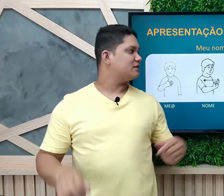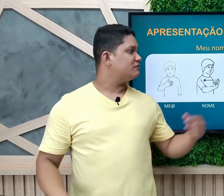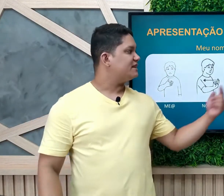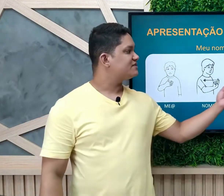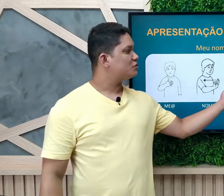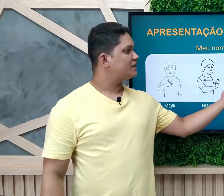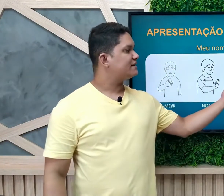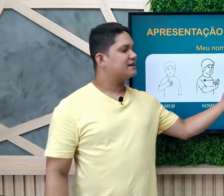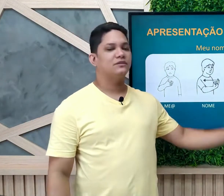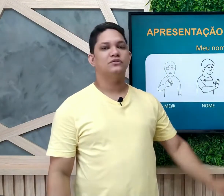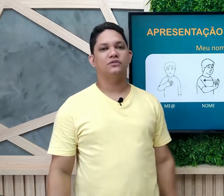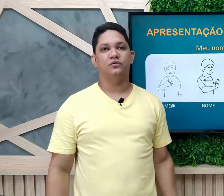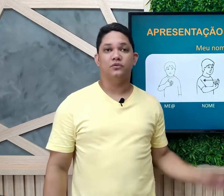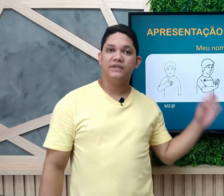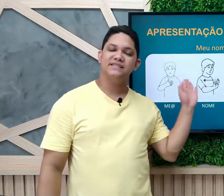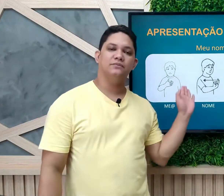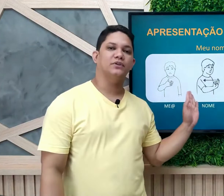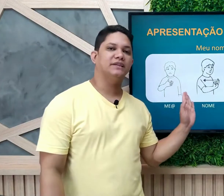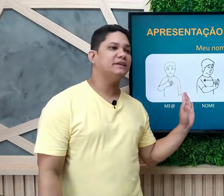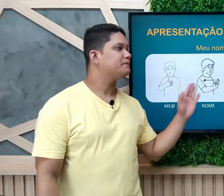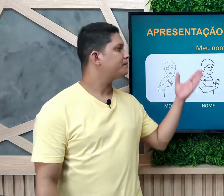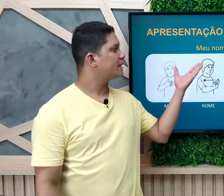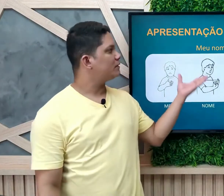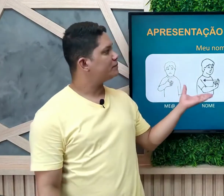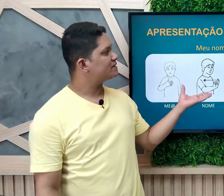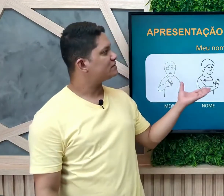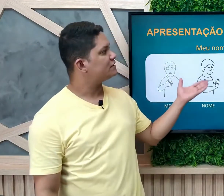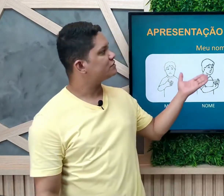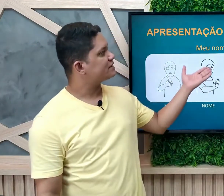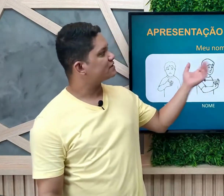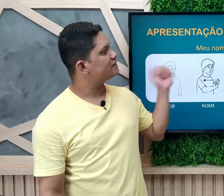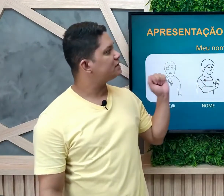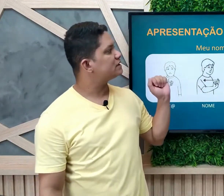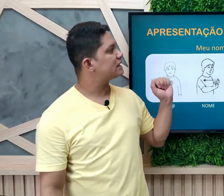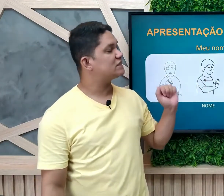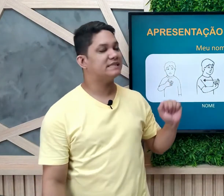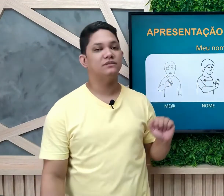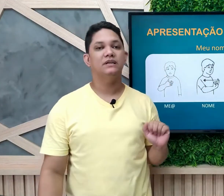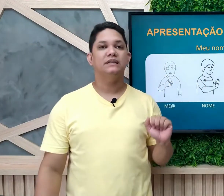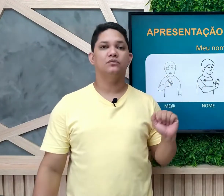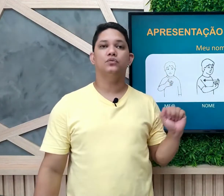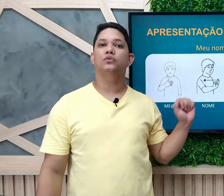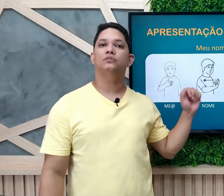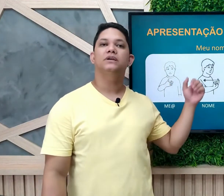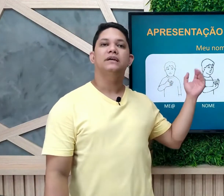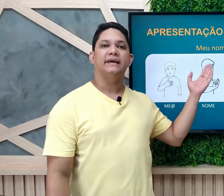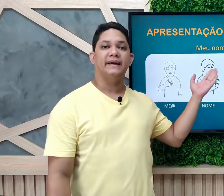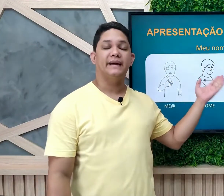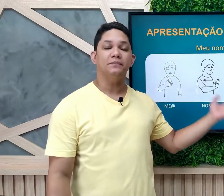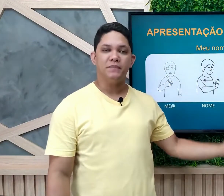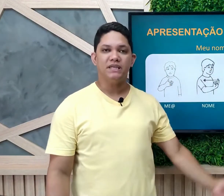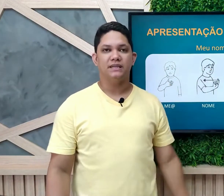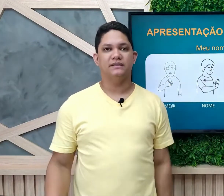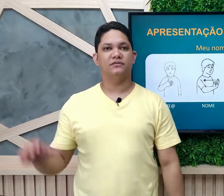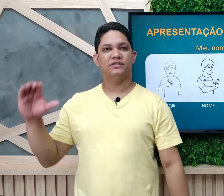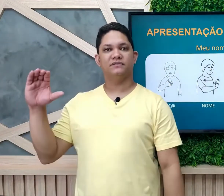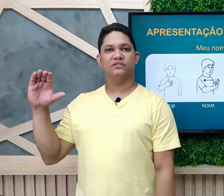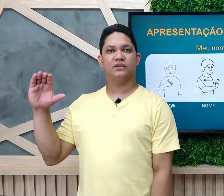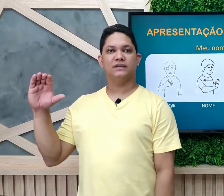vai soletrar o seu nome. No exemplo aqui, é uma personagem do sexo feminino, está dizendo então que o nome é Camila, então você vai